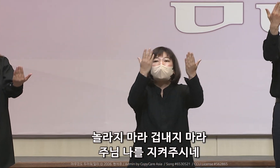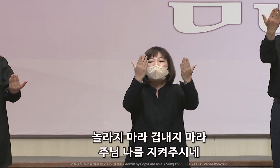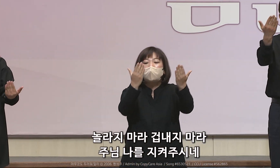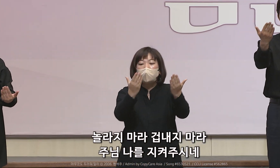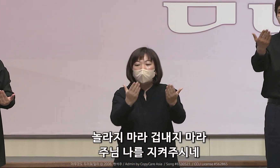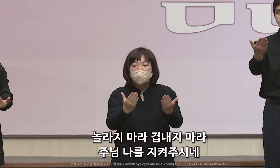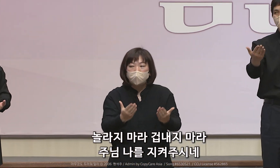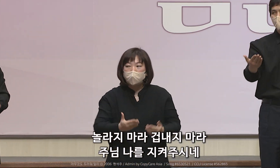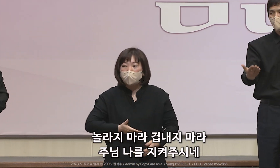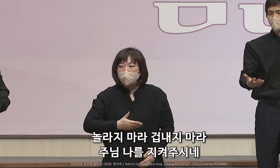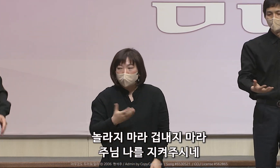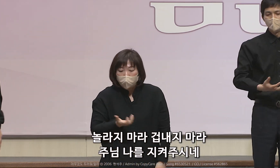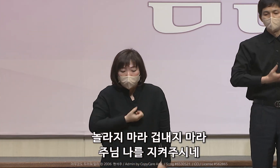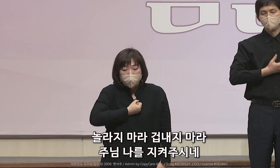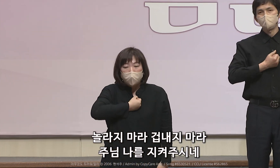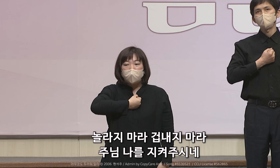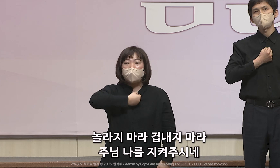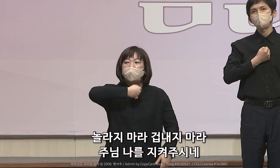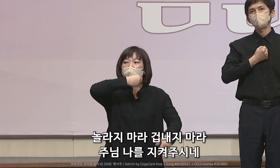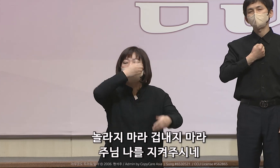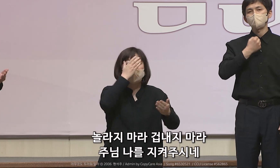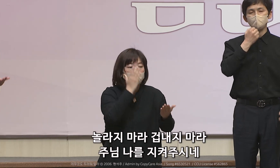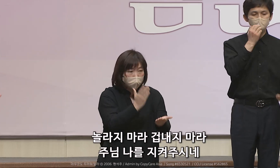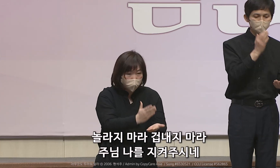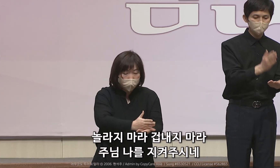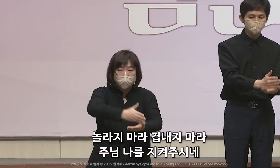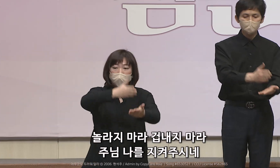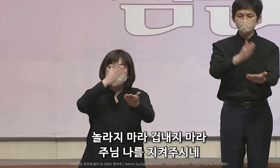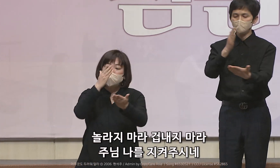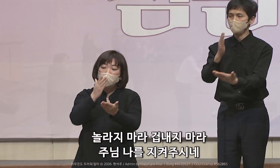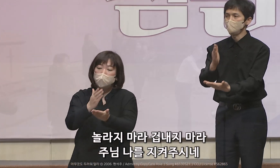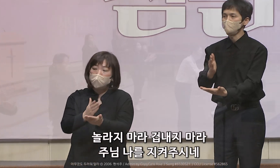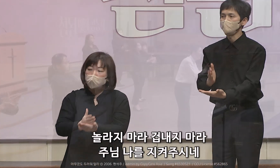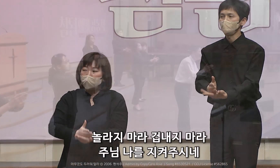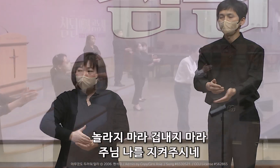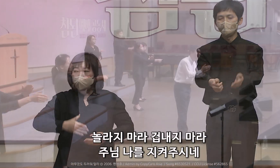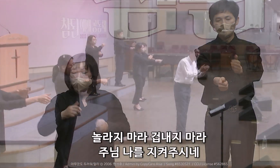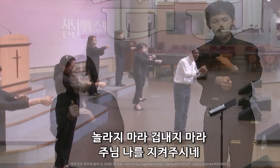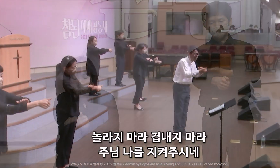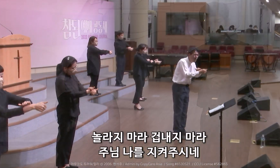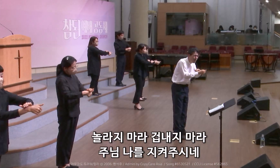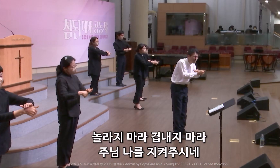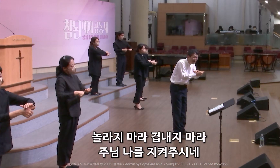지켜주시네. 놀라지 마라. 겁내